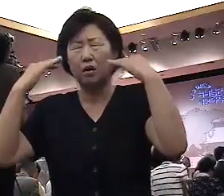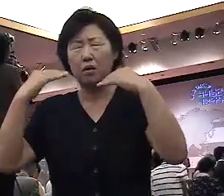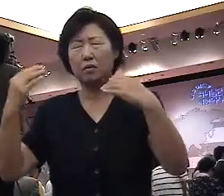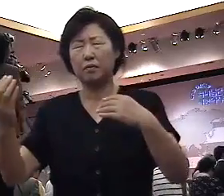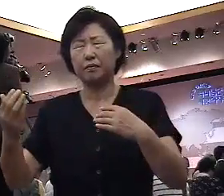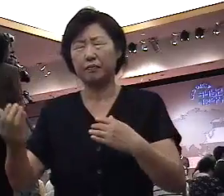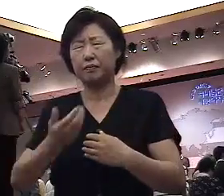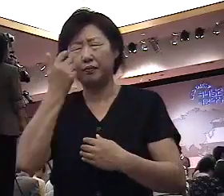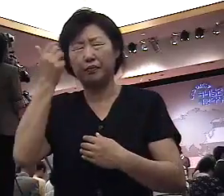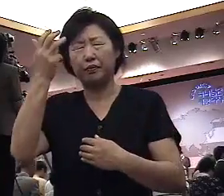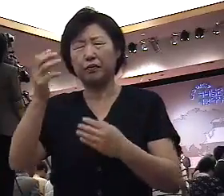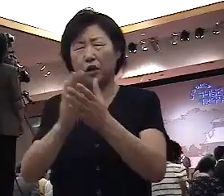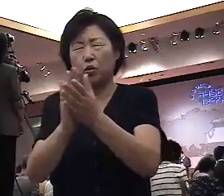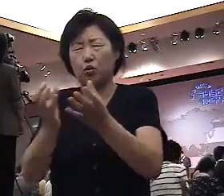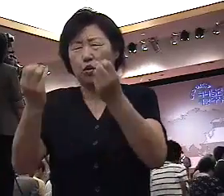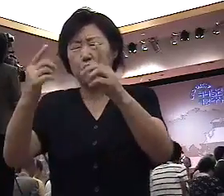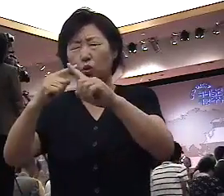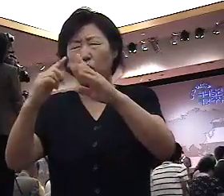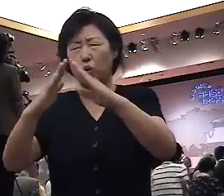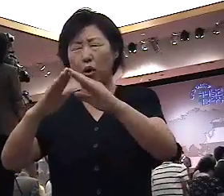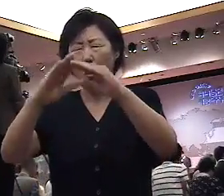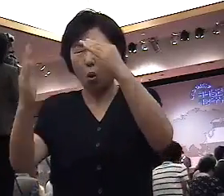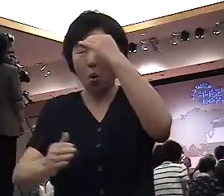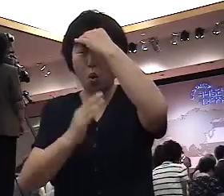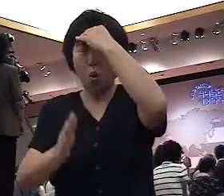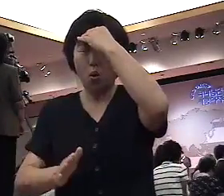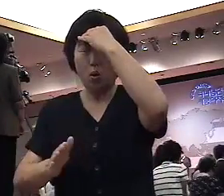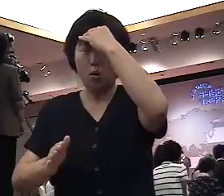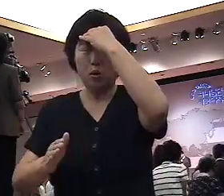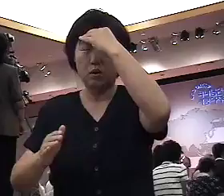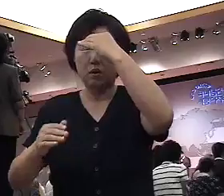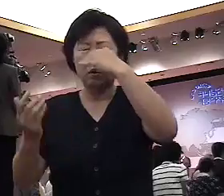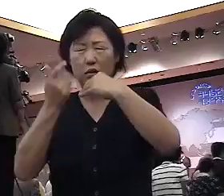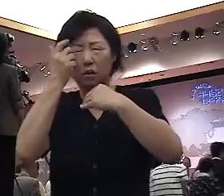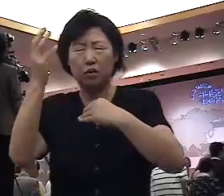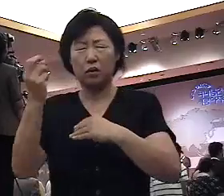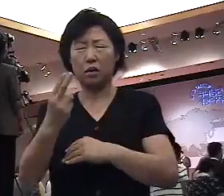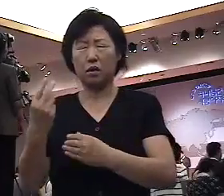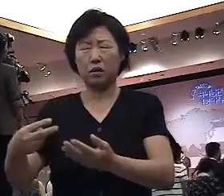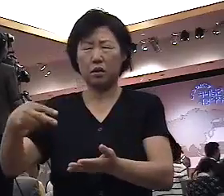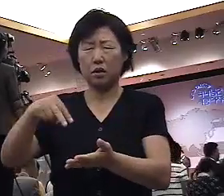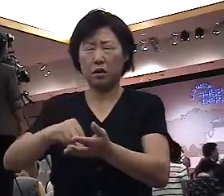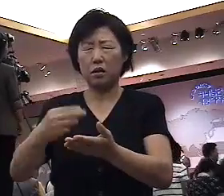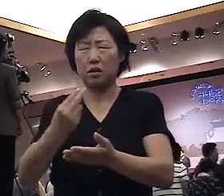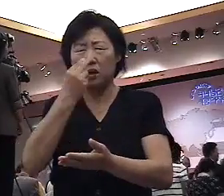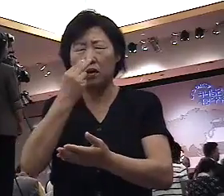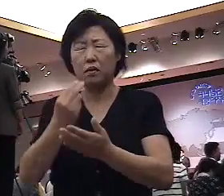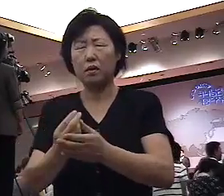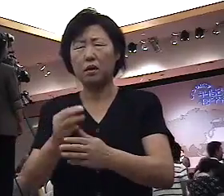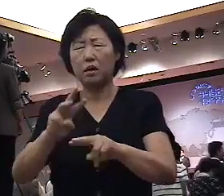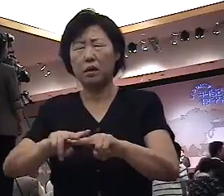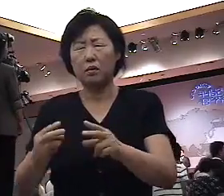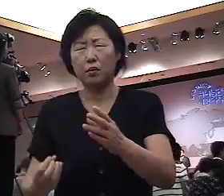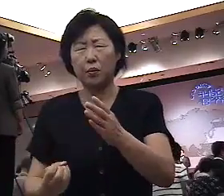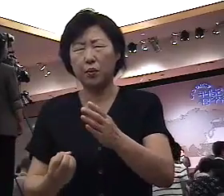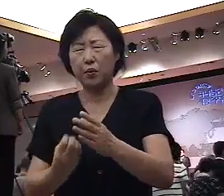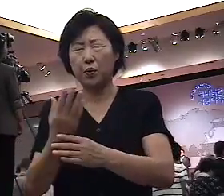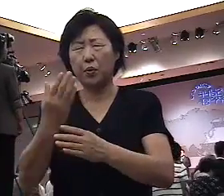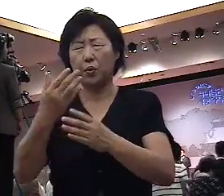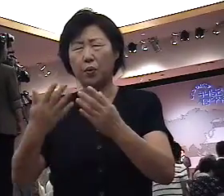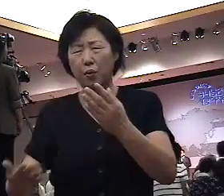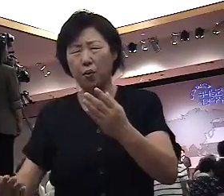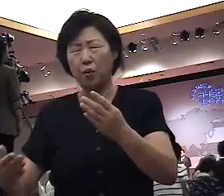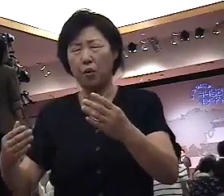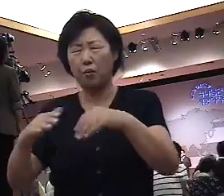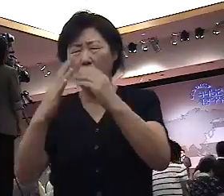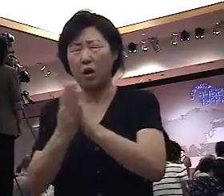축제를 통하여 우리 교회와 온 성도들이 성령으로 다시 일어나며 생명의 샘이 넘쳐 흘러 많은 광야들을